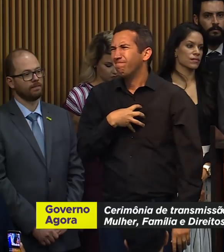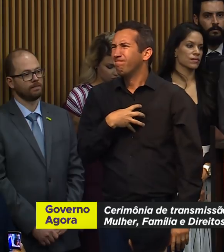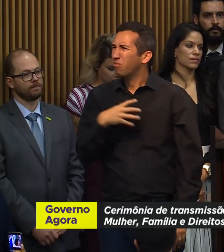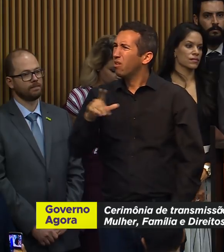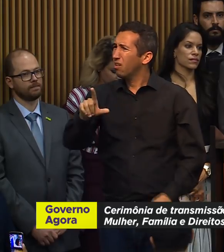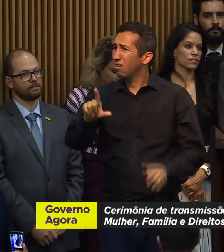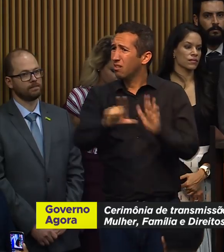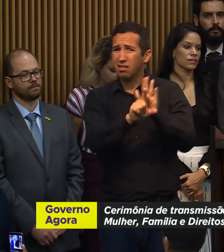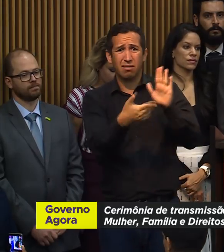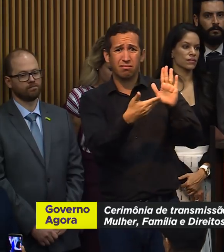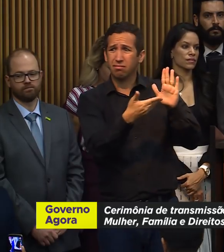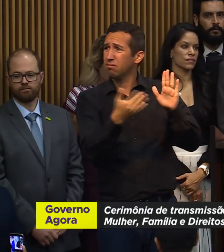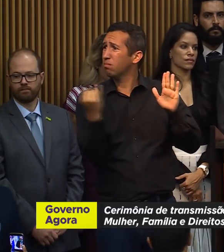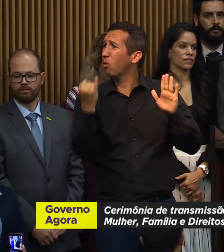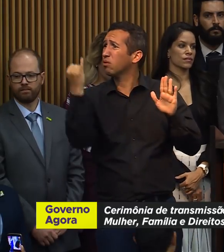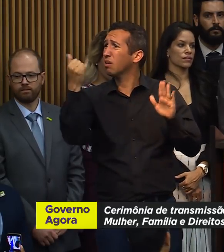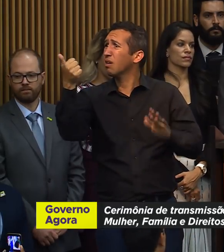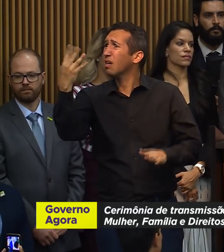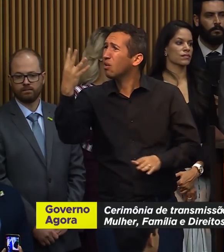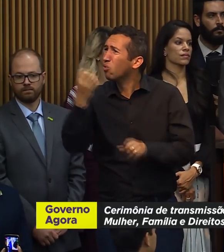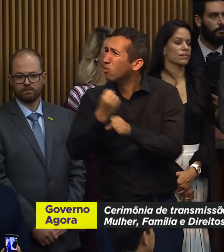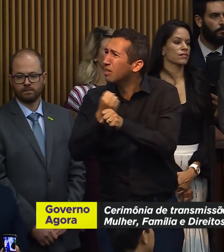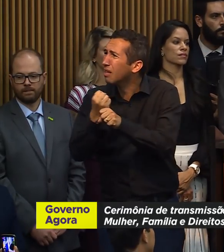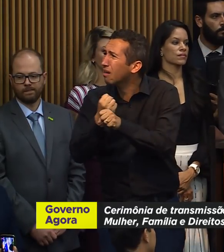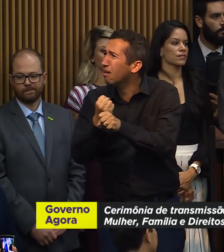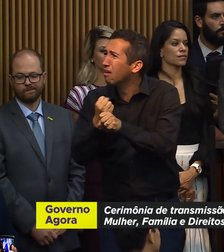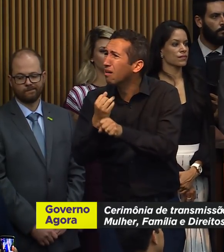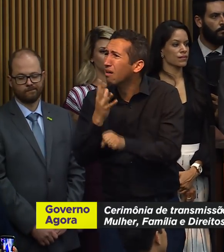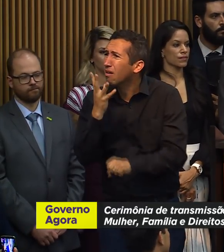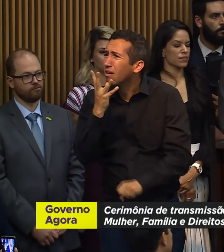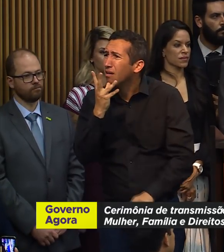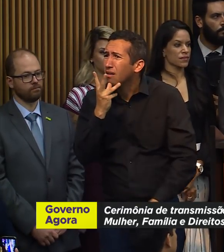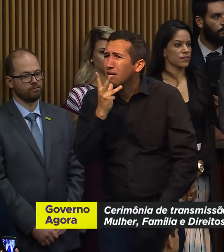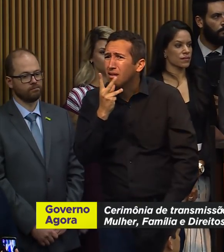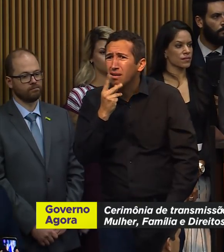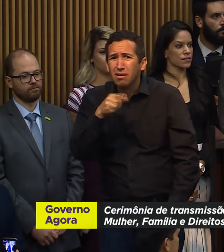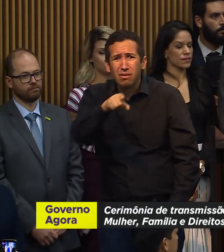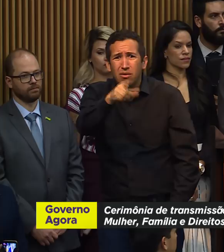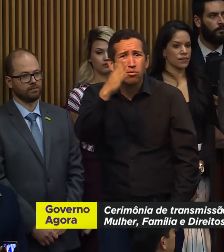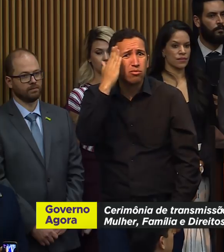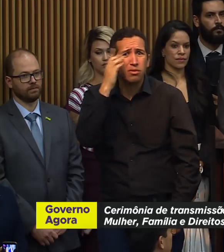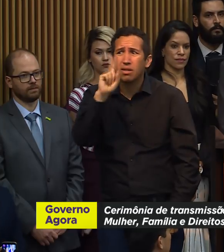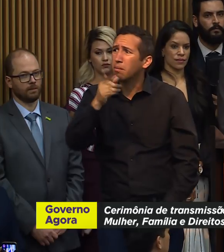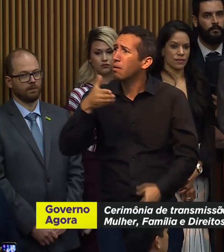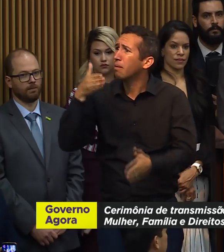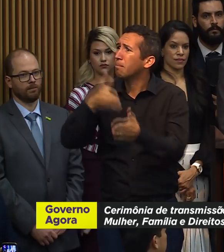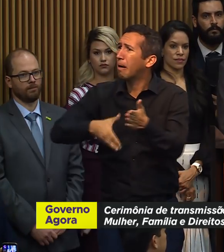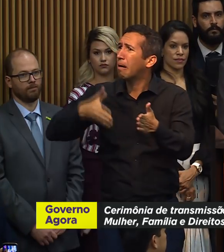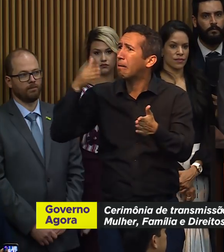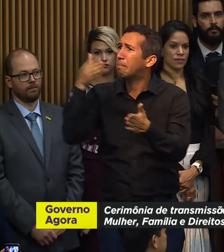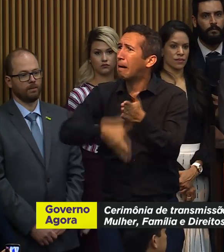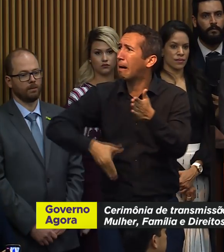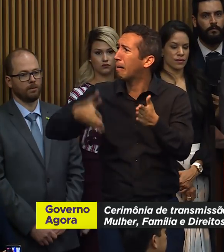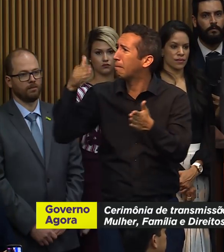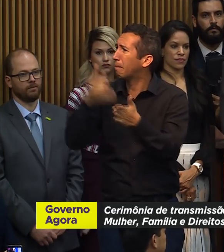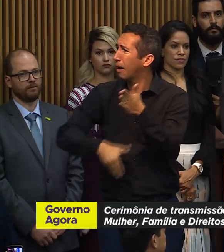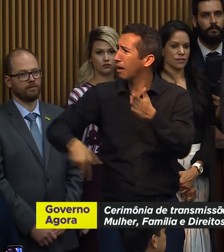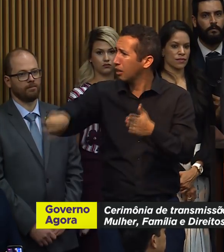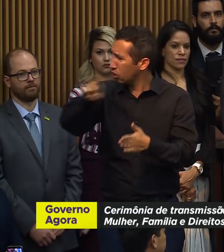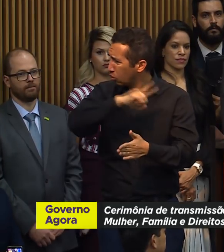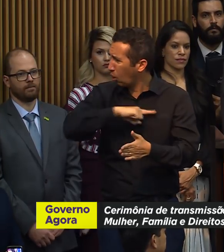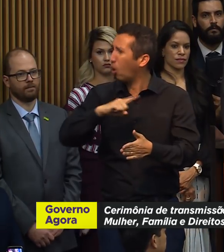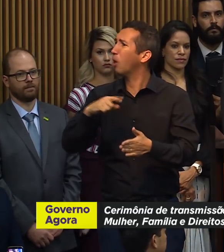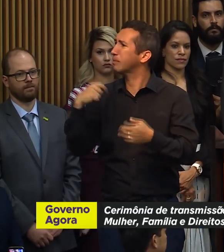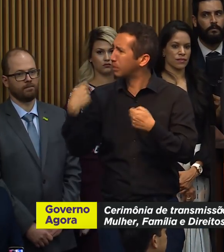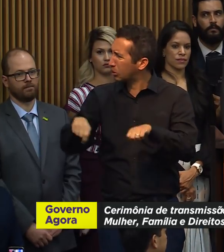tão importante. 14 anos de luta. Vocês não têm ideia os entraves nos bastidores que nós, assessores,